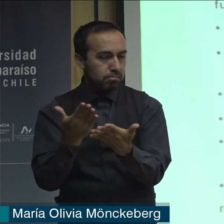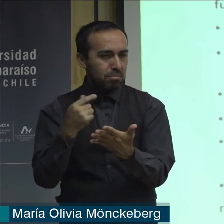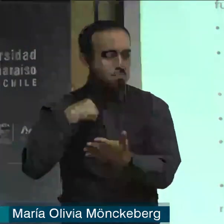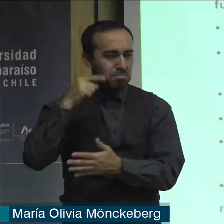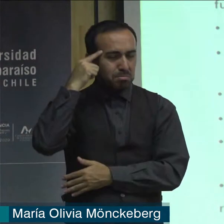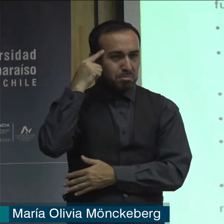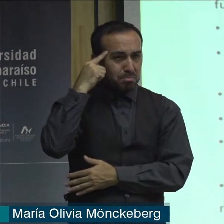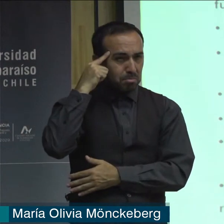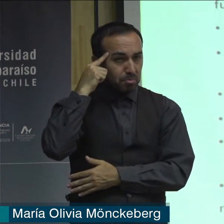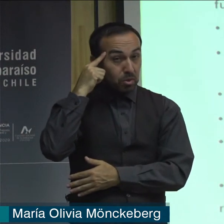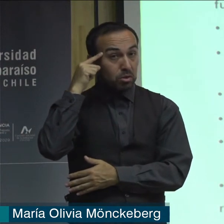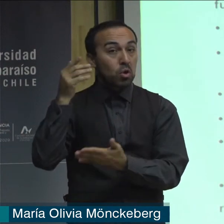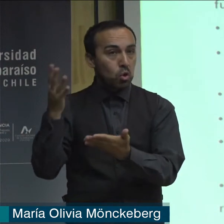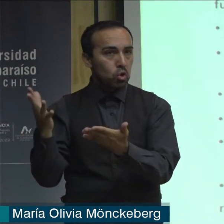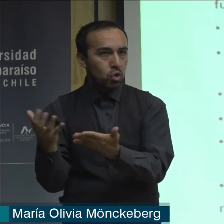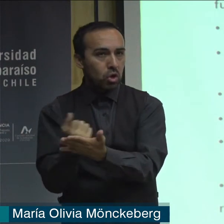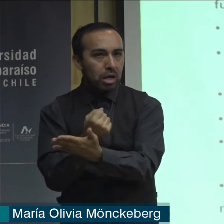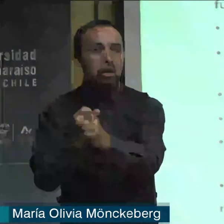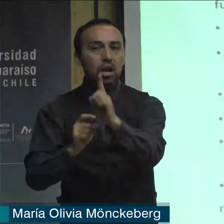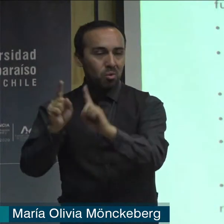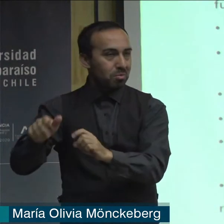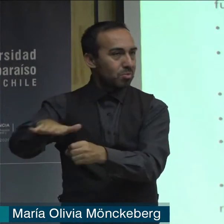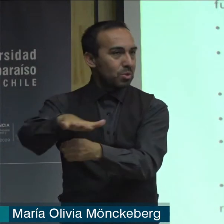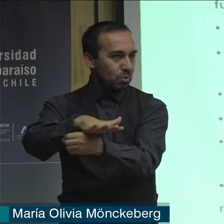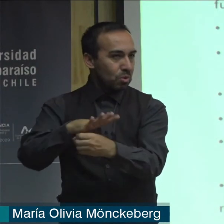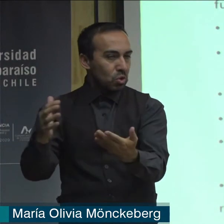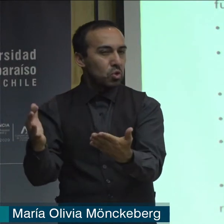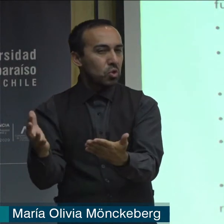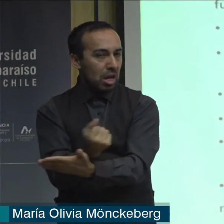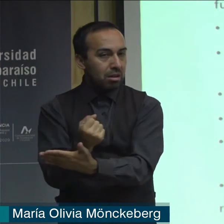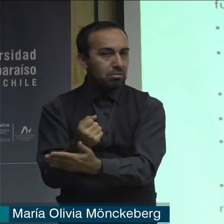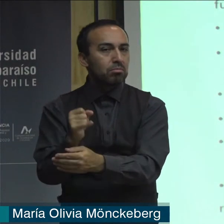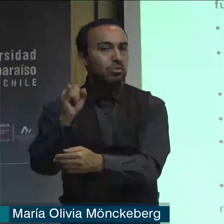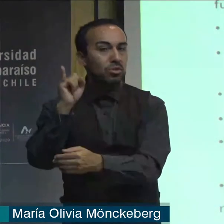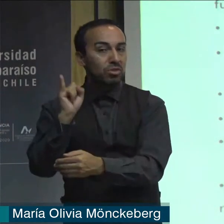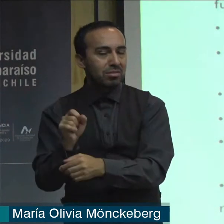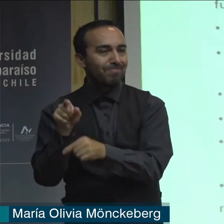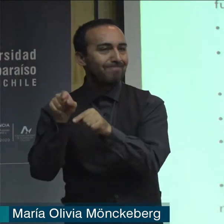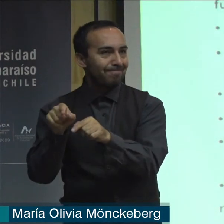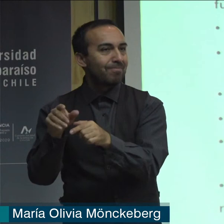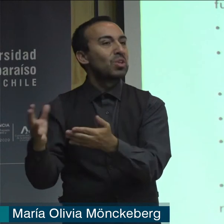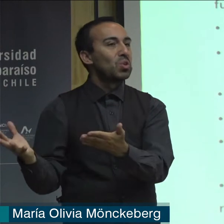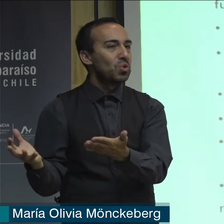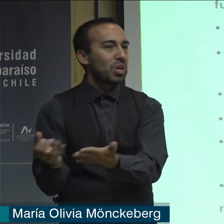lo lograron en diferentes momentos pero sí lograron privatización